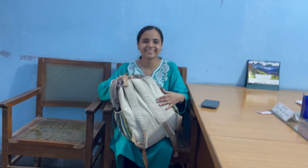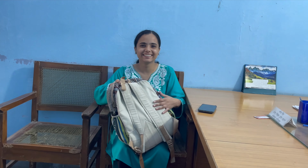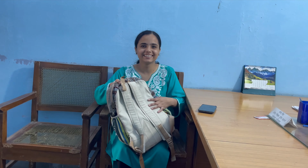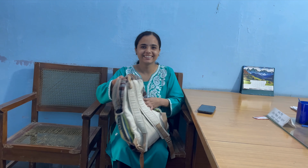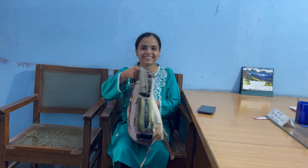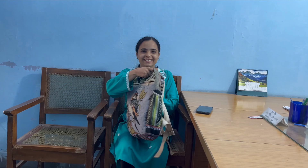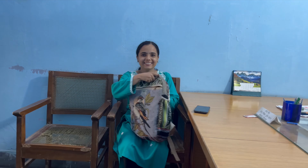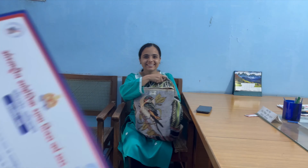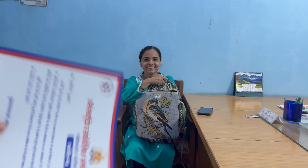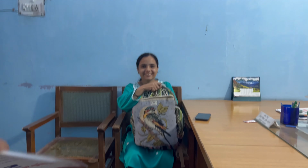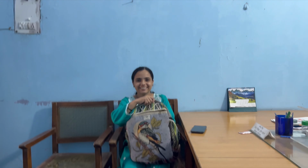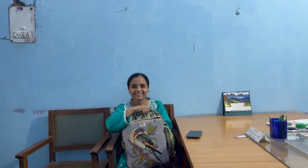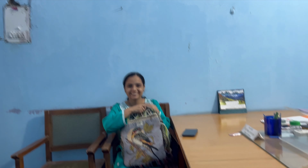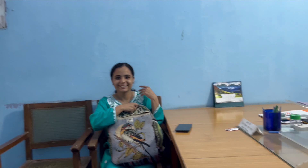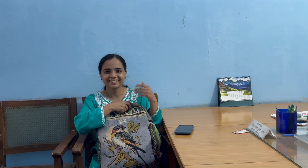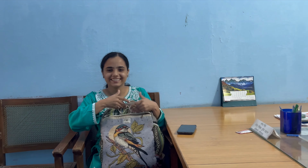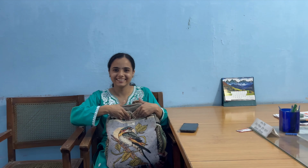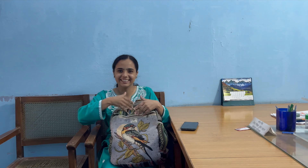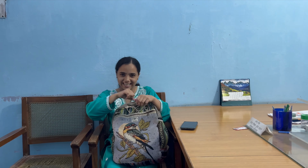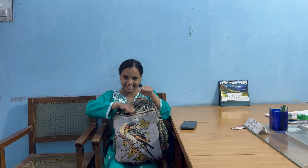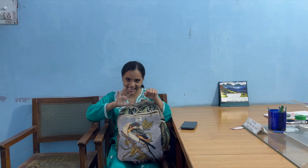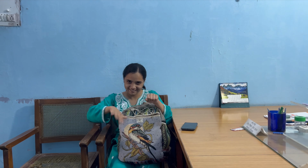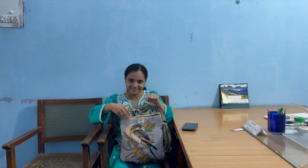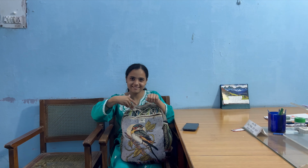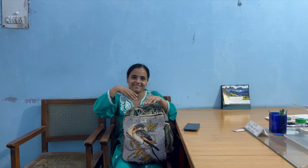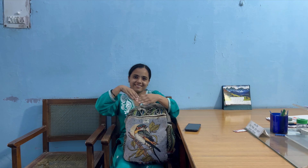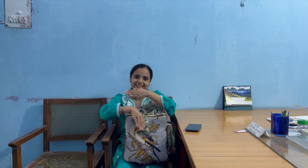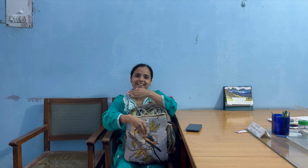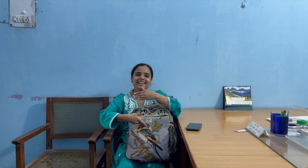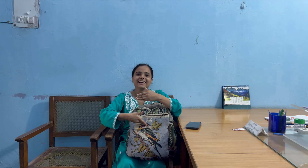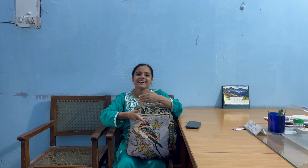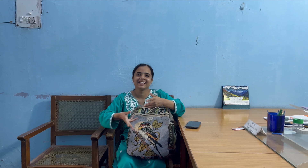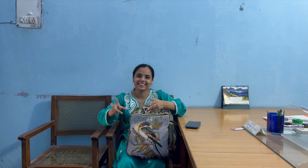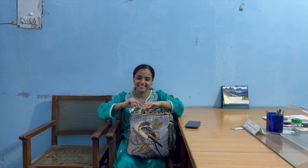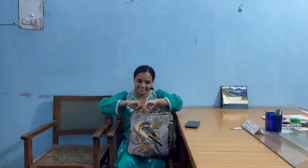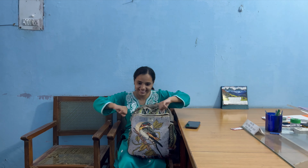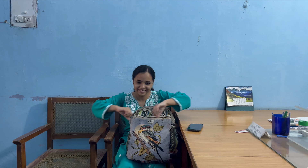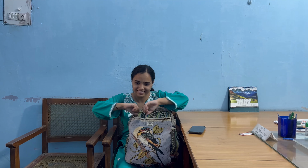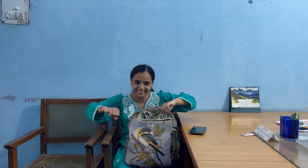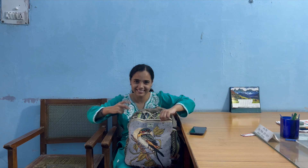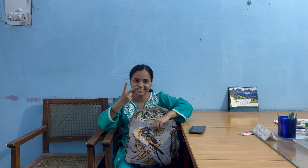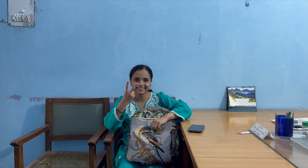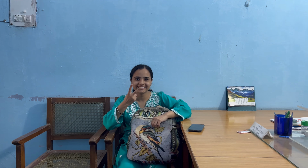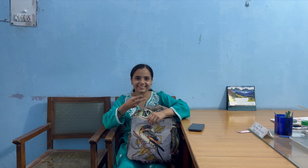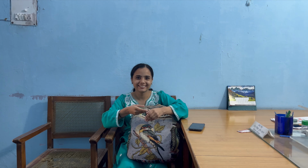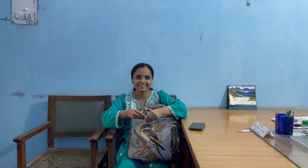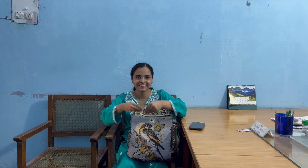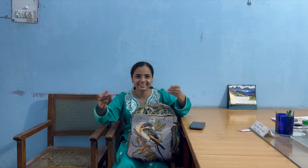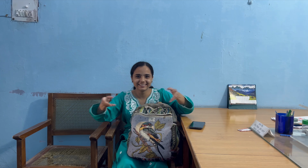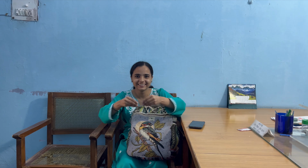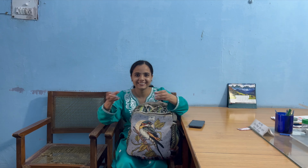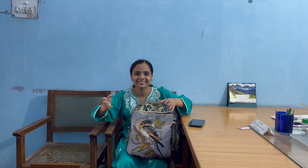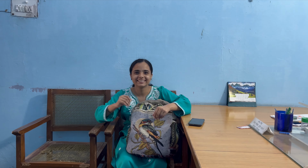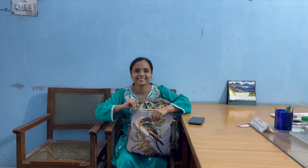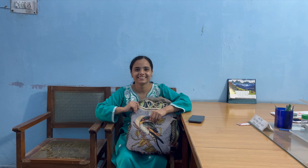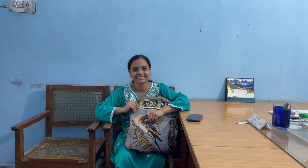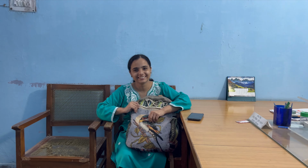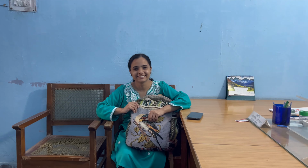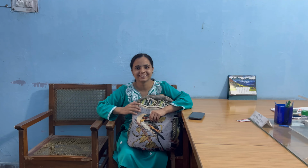बैग में रख दिया, रहने दो। चलो भाई बैग में रख दिया उन्होंने सर्टिफिकेट, अब ढूंढना पड़ेगा, छोड़ो।